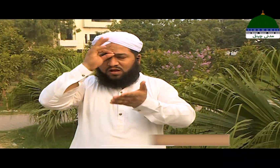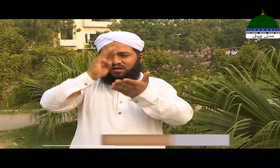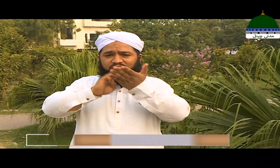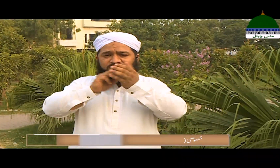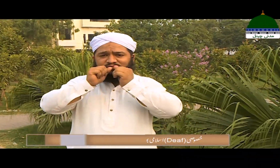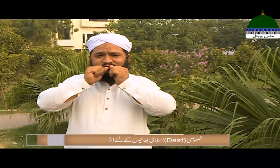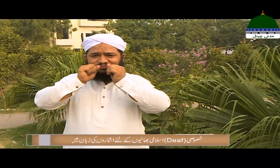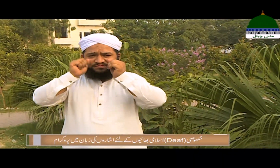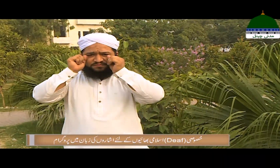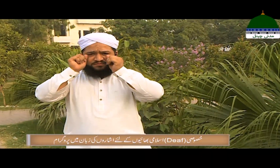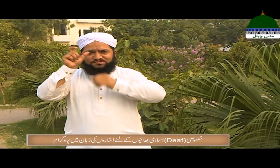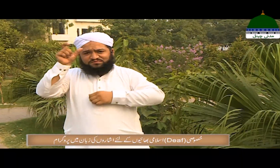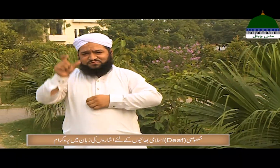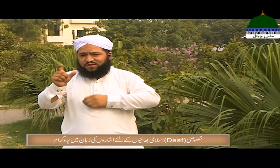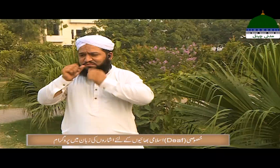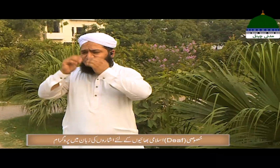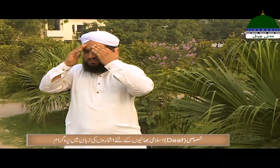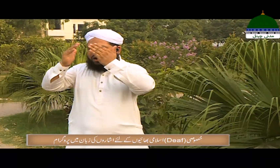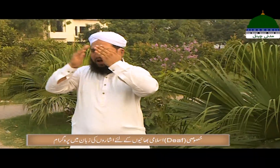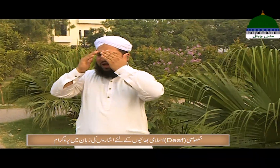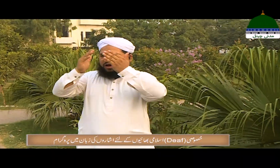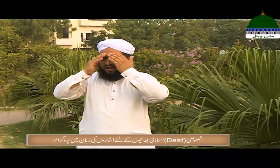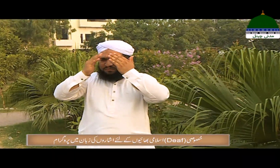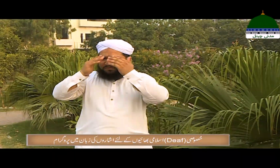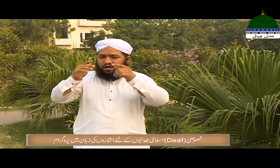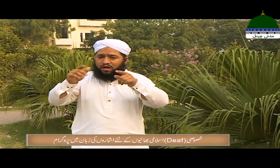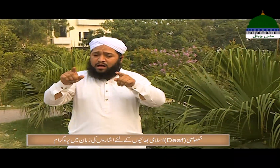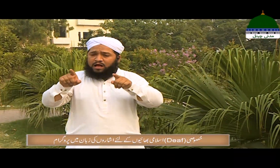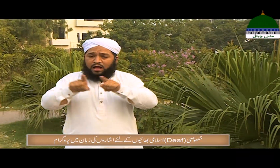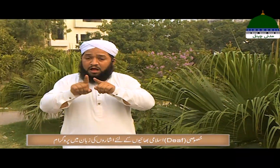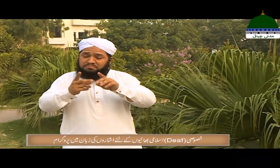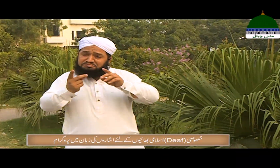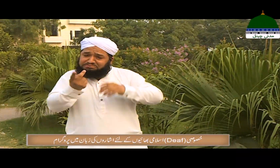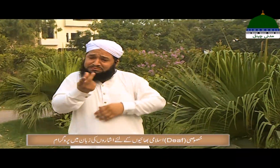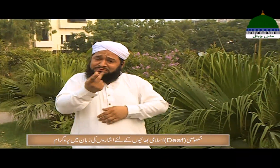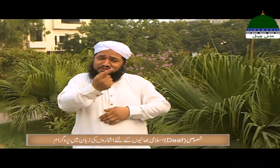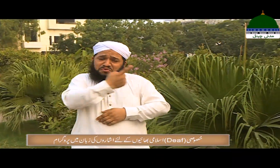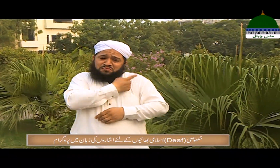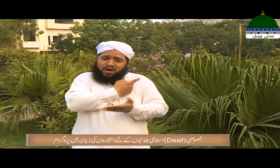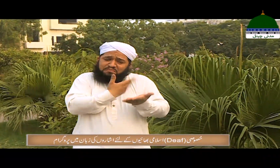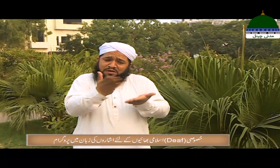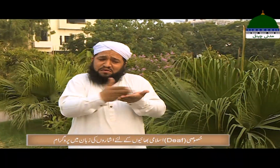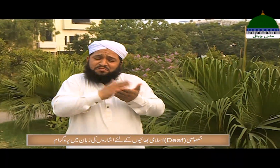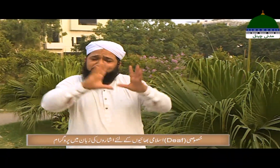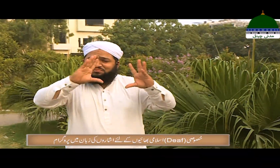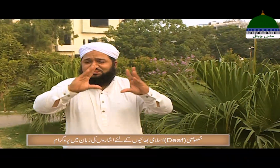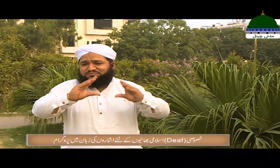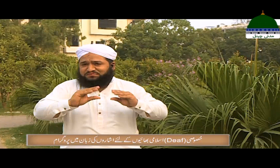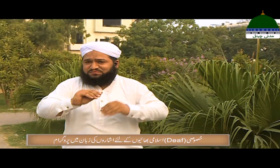علیہ وآلہ وصحبہ وسلم پر درود شریف پڑھنا اس سے بھی زیادہ تیزی کے ساتھ گناہوں کو مٹا دیتا ہے،